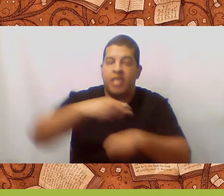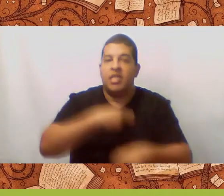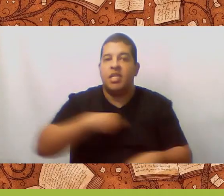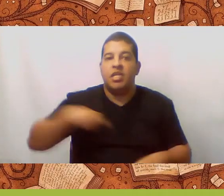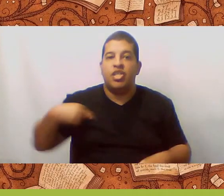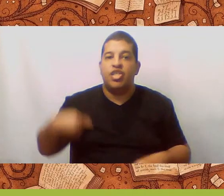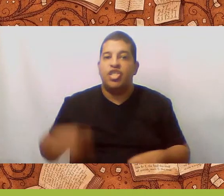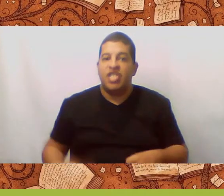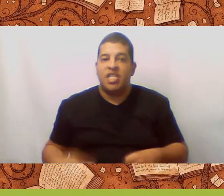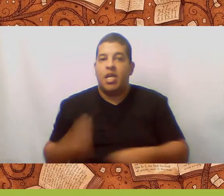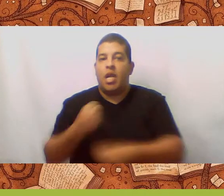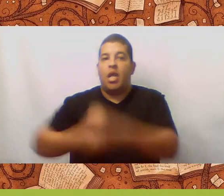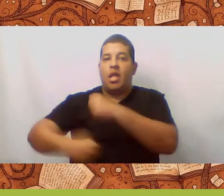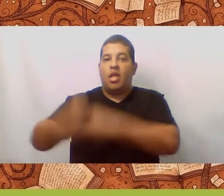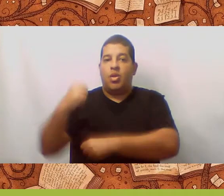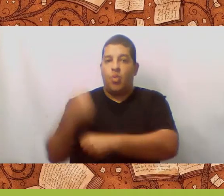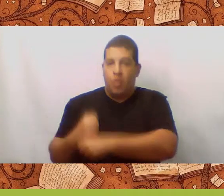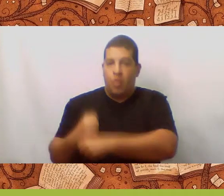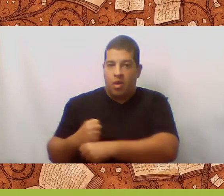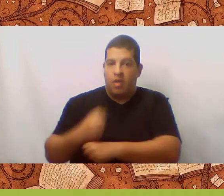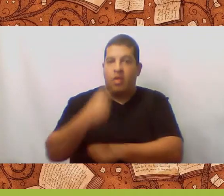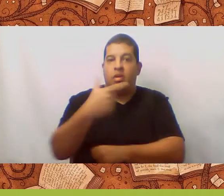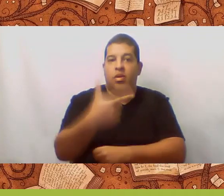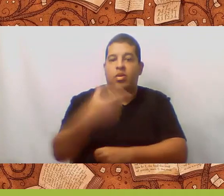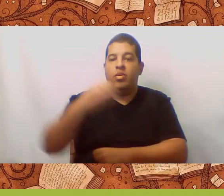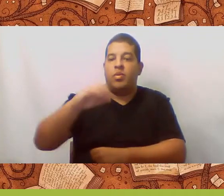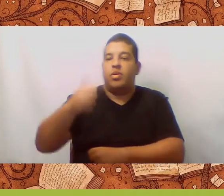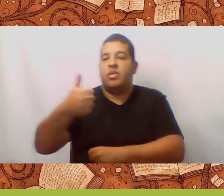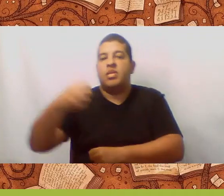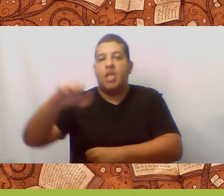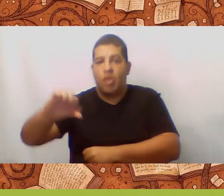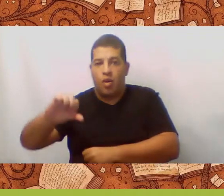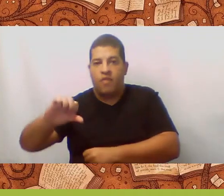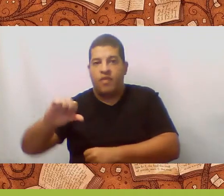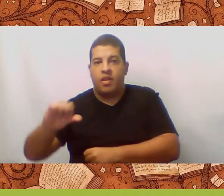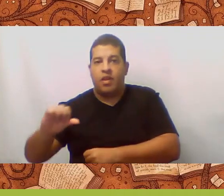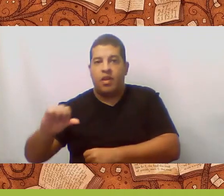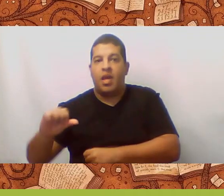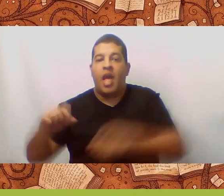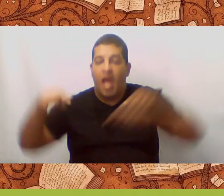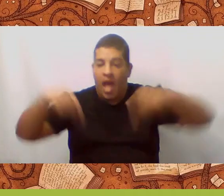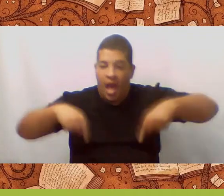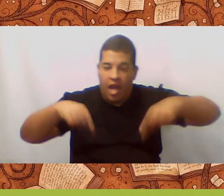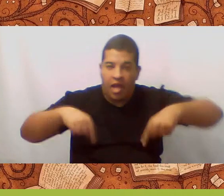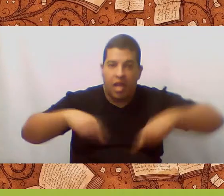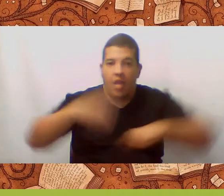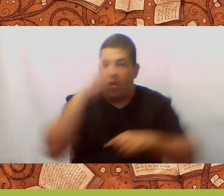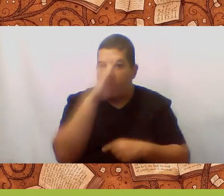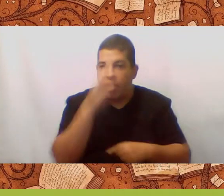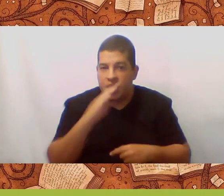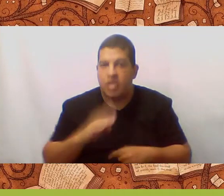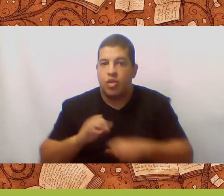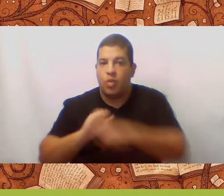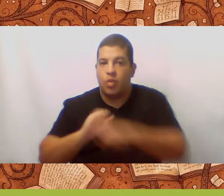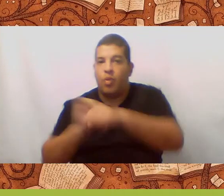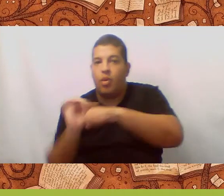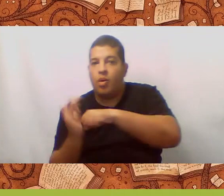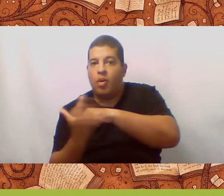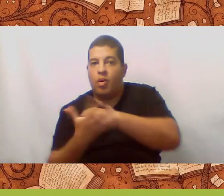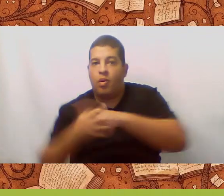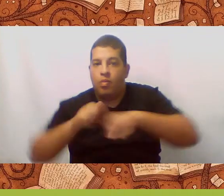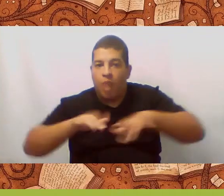Wuhan, né? E que no Brasil começou em março, né? Então, nós temos aqui uma duração